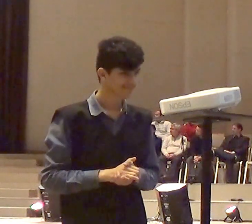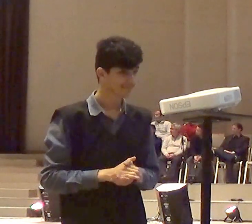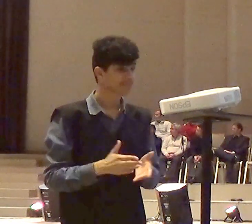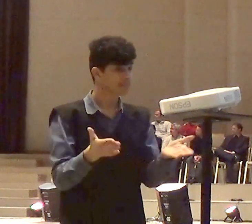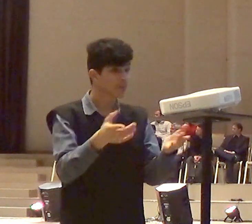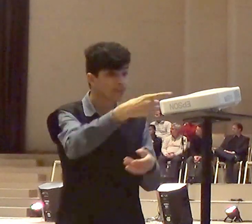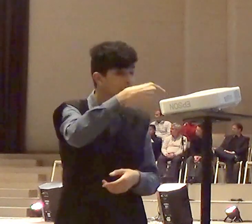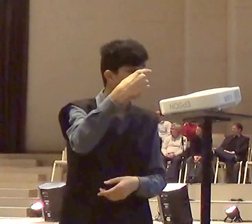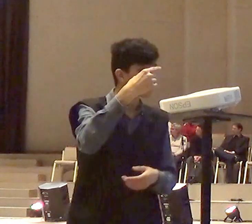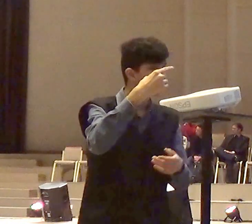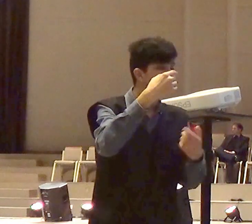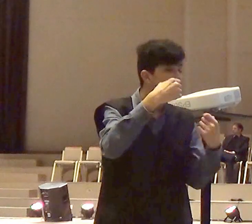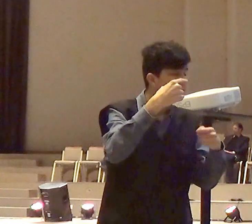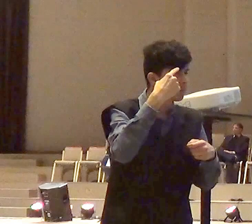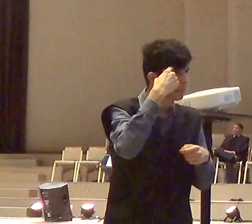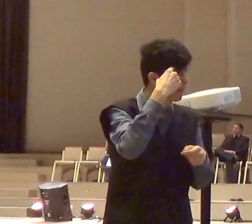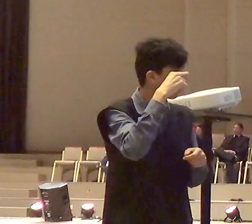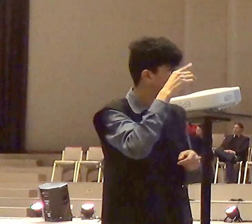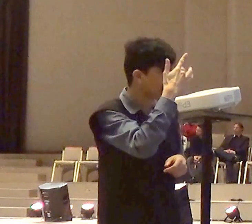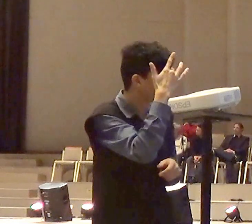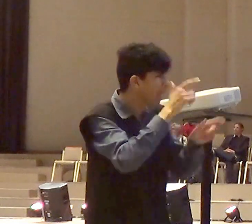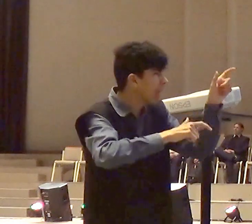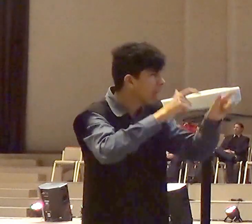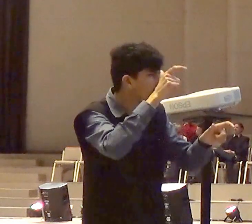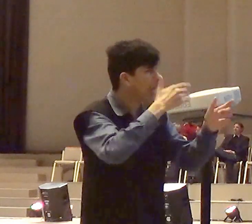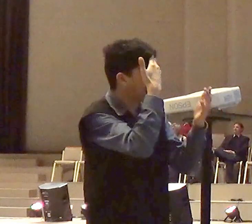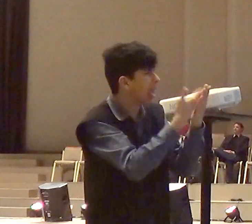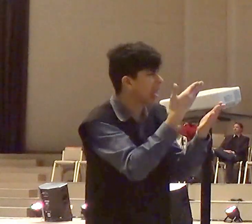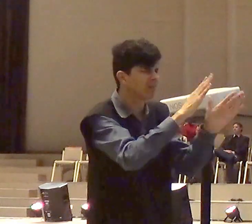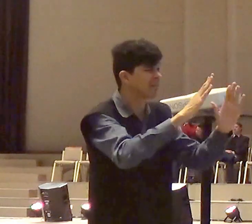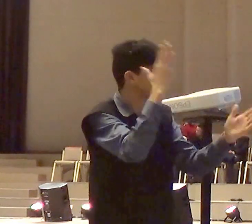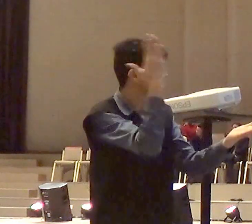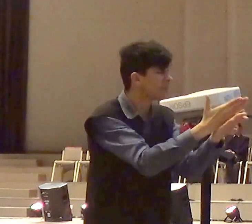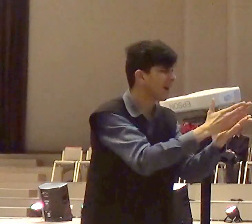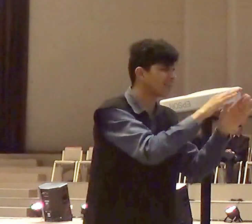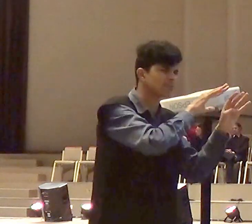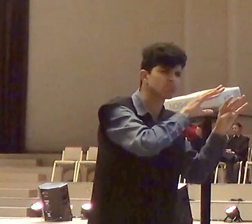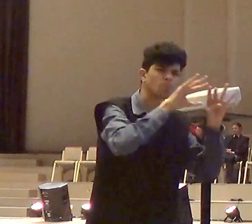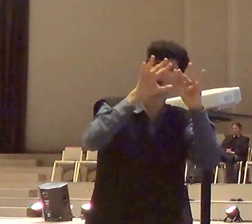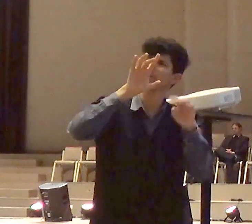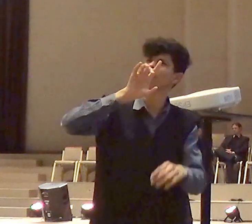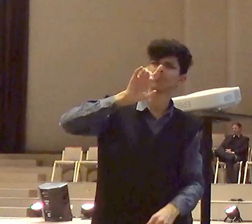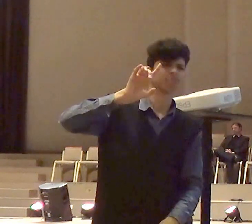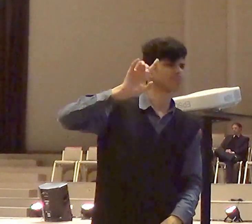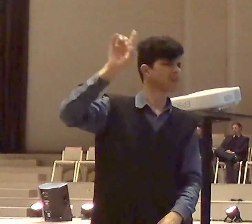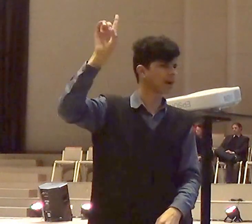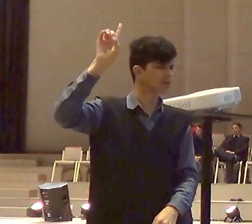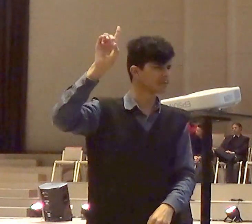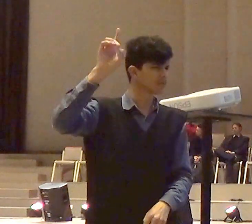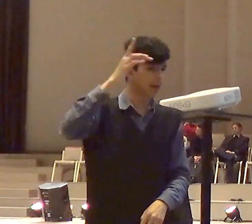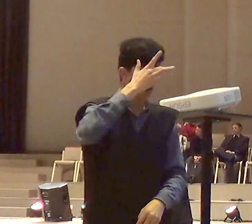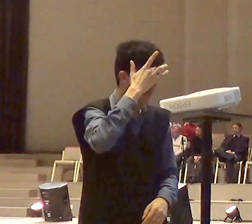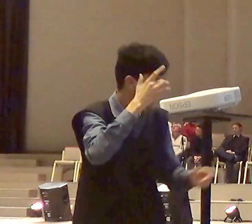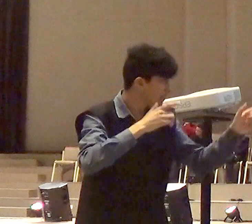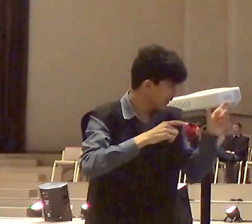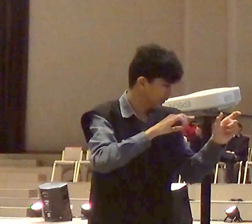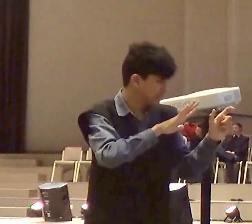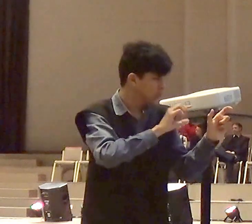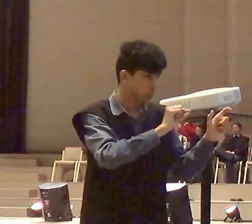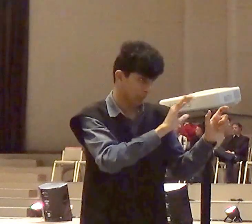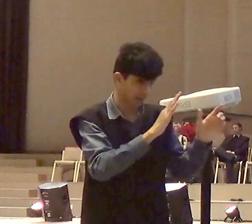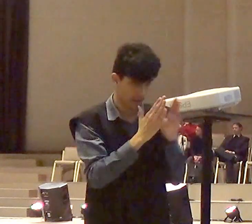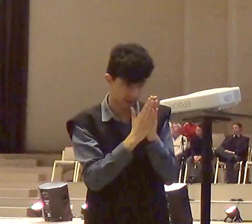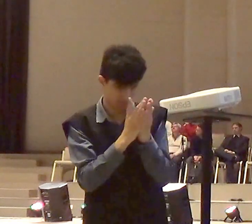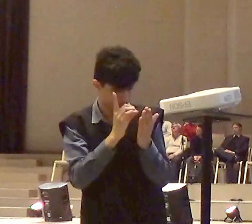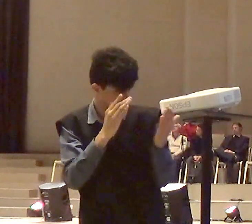Olha para cima julgue as suas ideias pela palavra de Deus isso